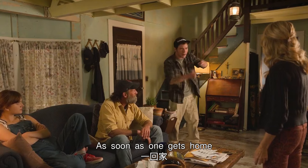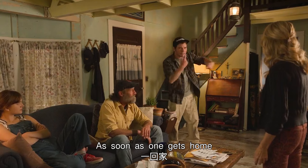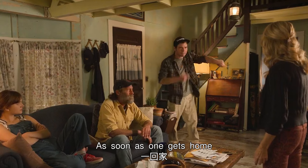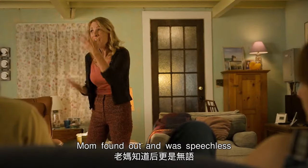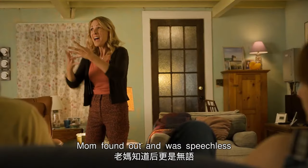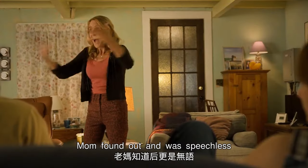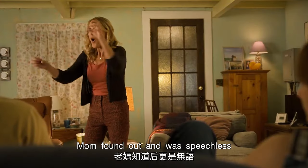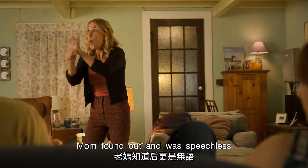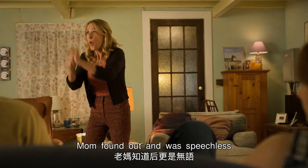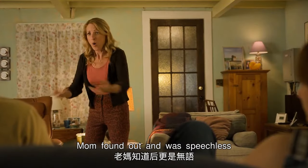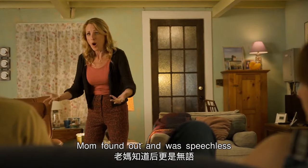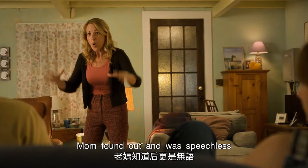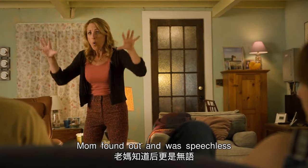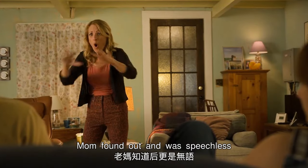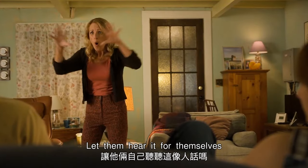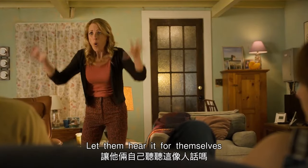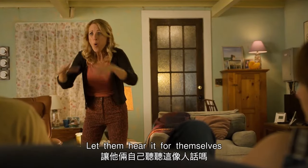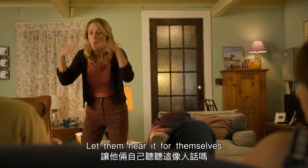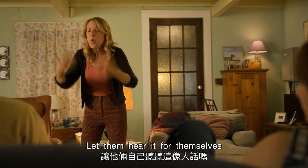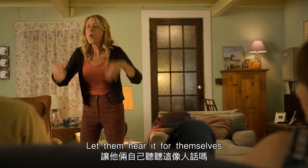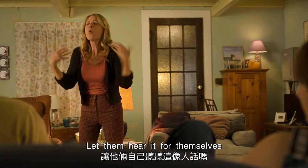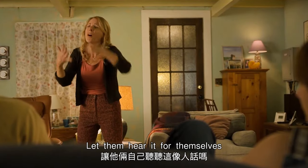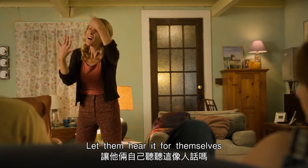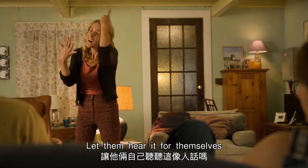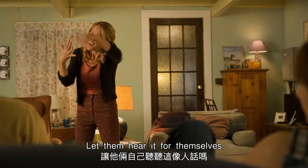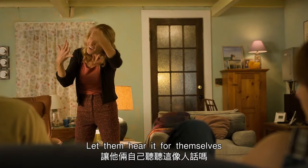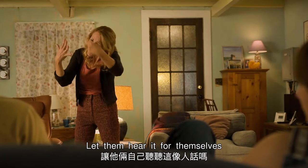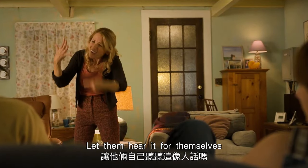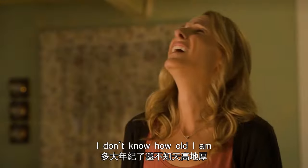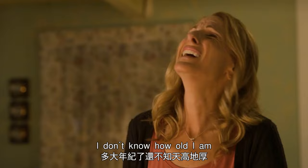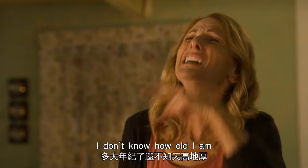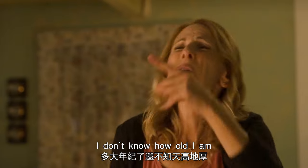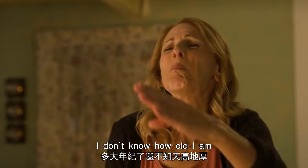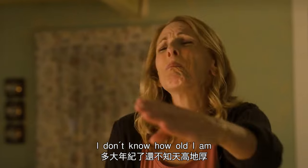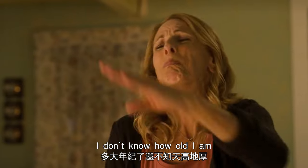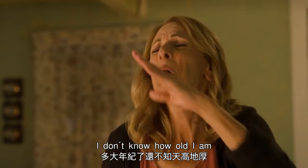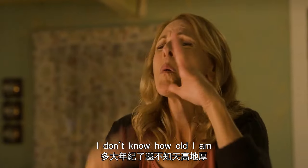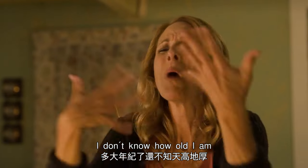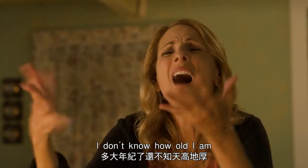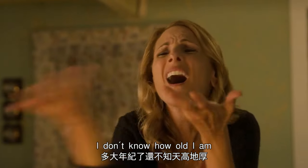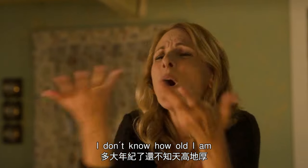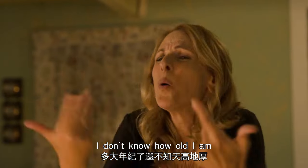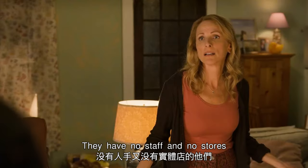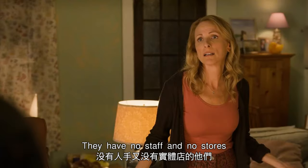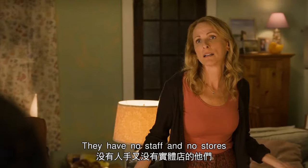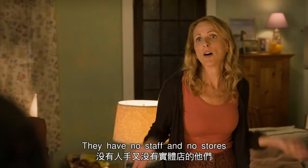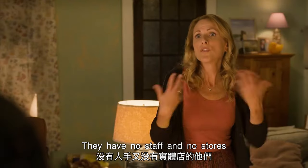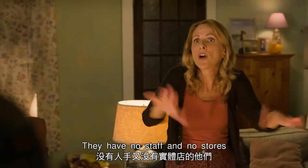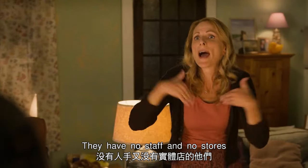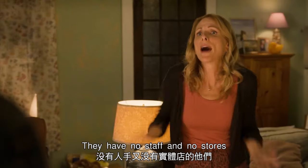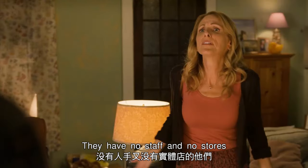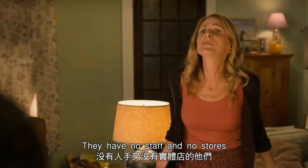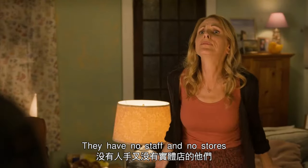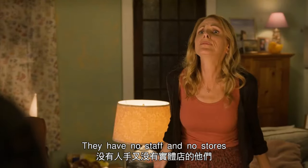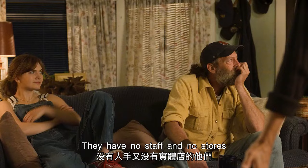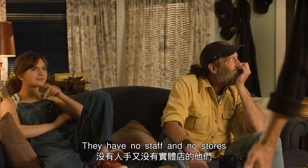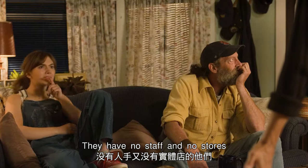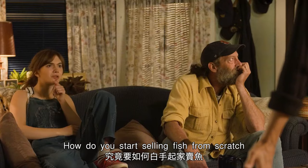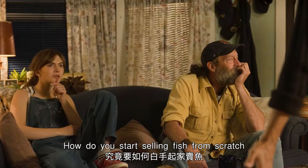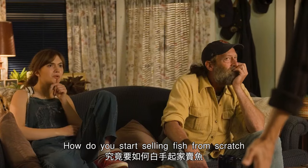家老妈知道后更是无语让他俩自己听听这项人话吗多大年纪了还不知天高地厚没有人手又没有实体垫的他们究竟